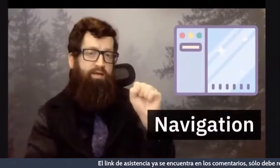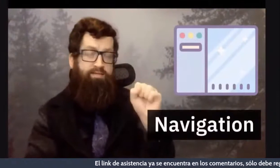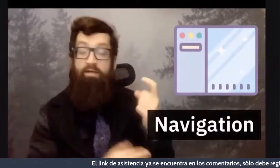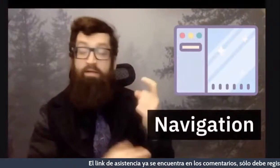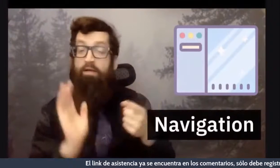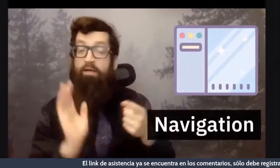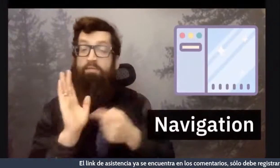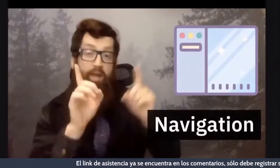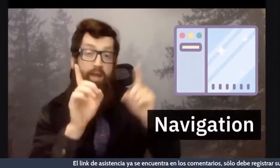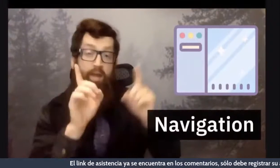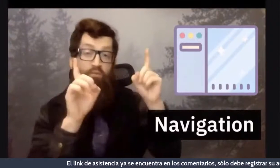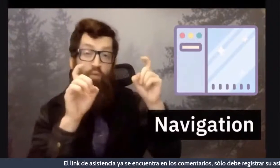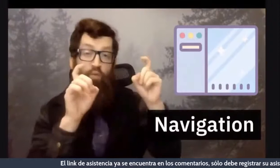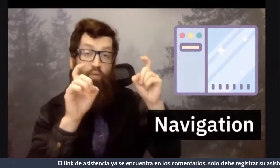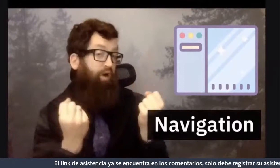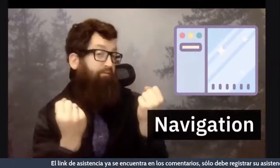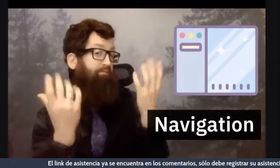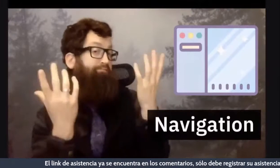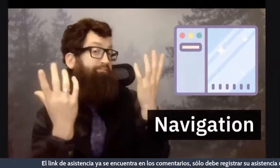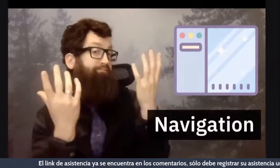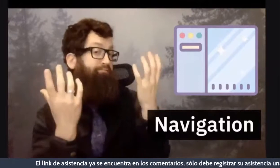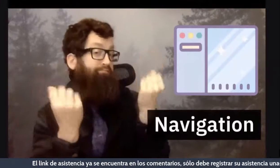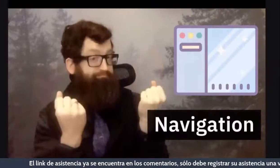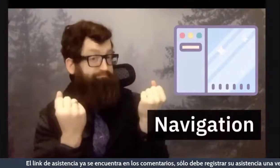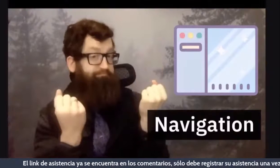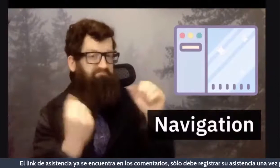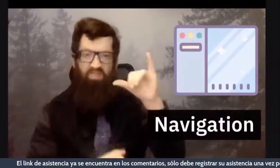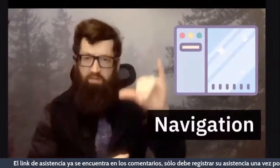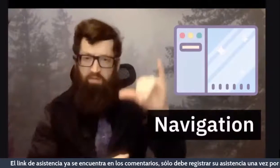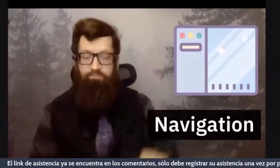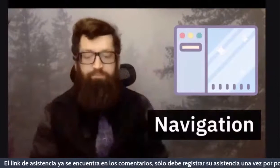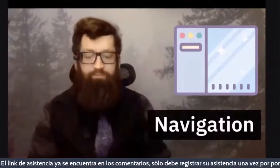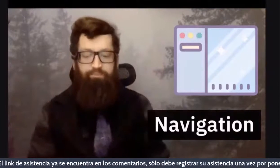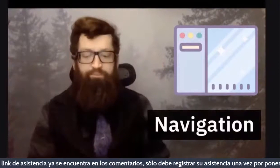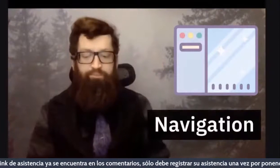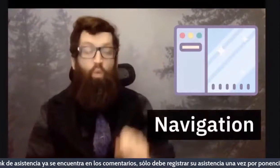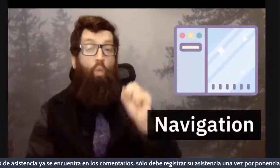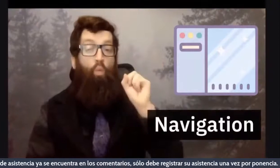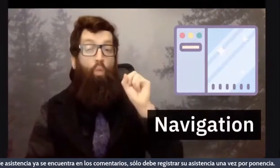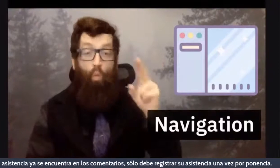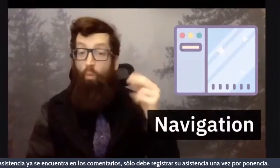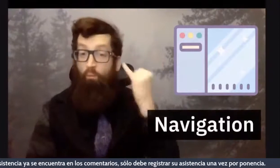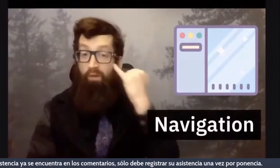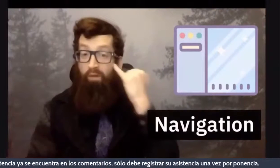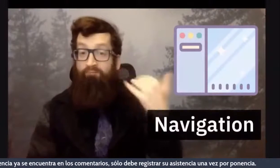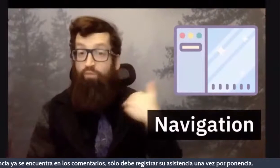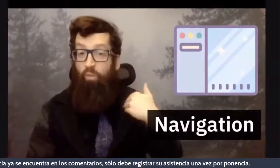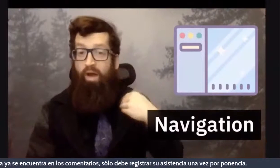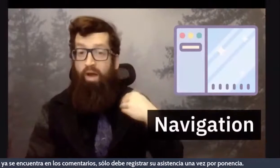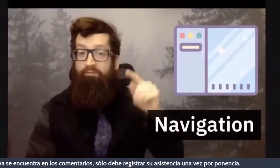dar clic. Elementos visuales como estos también deben ir con el texto.